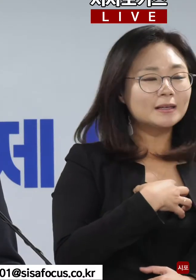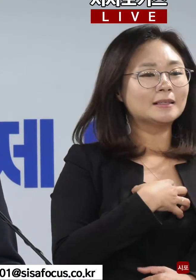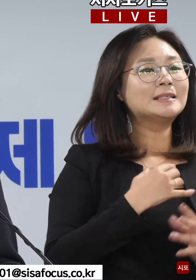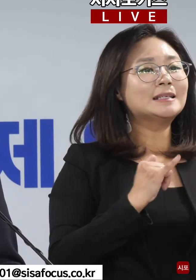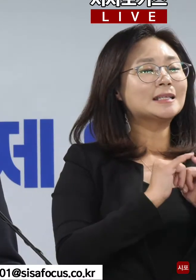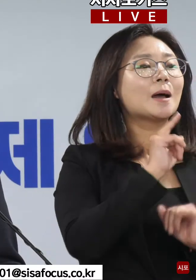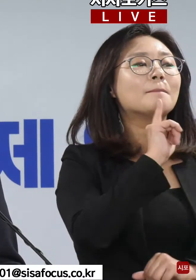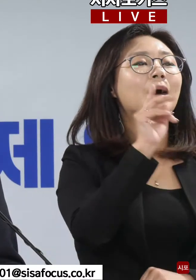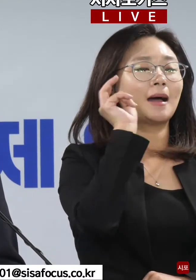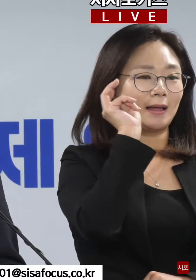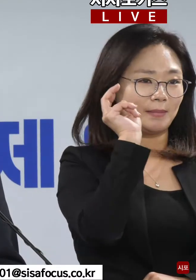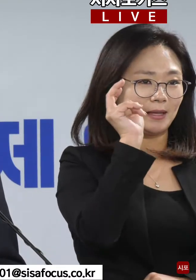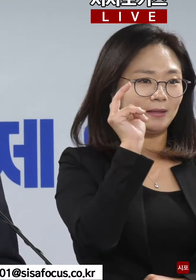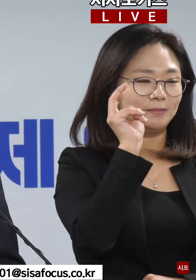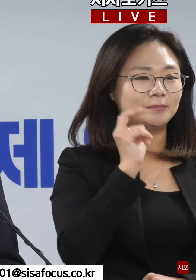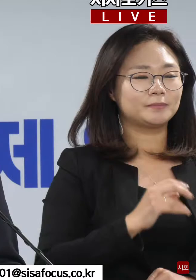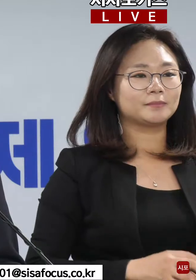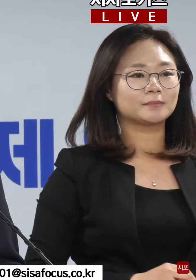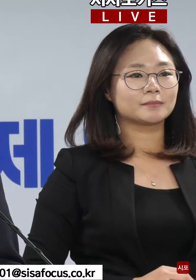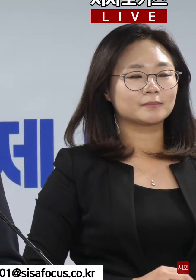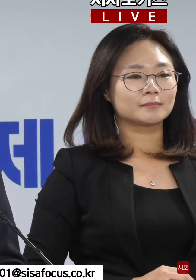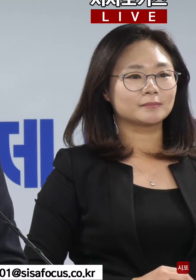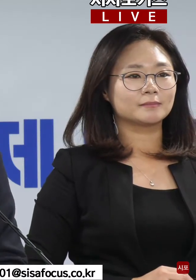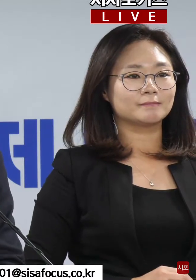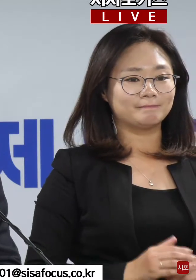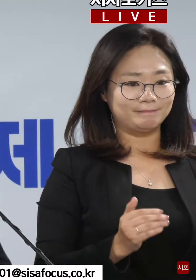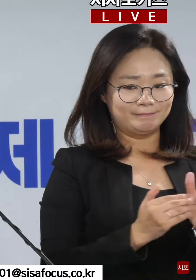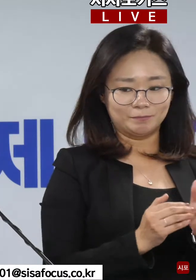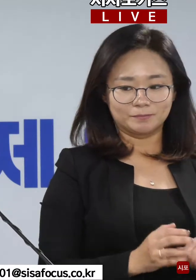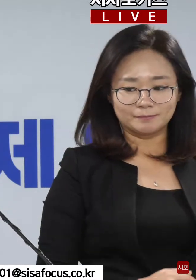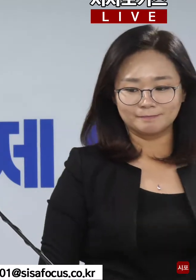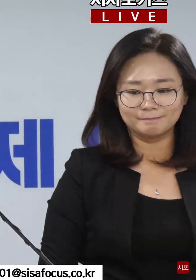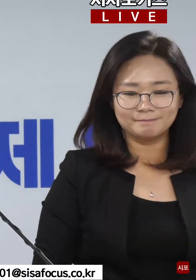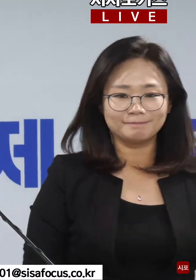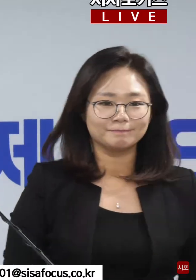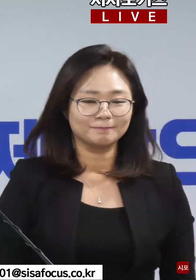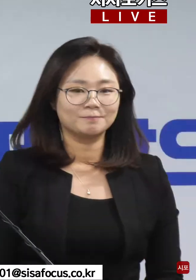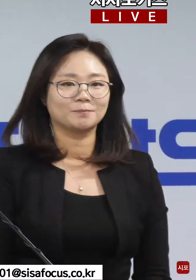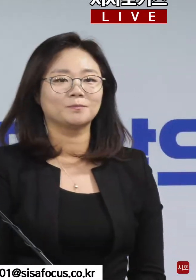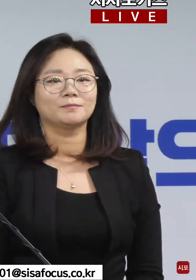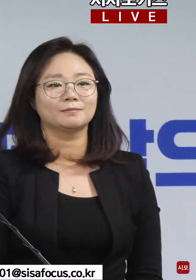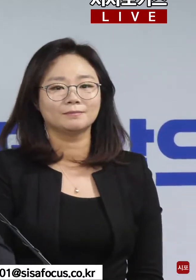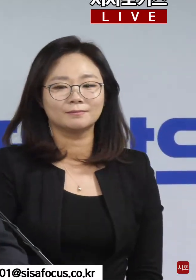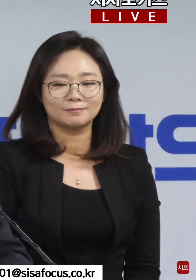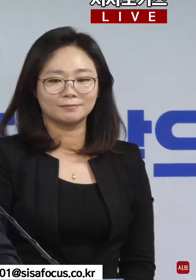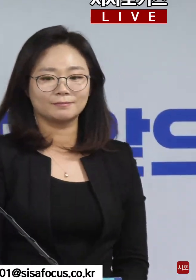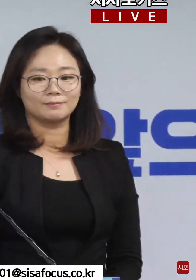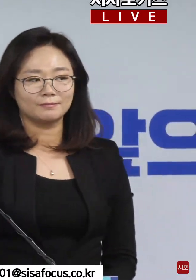일방적인 주장이다 이렇게 생각합니다. 네, 고맙습니다. 감사합니다. 네.